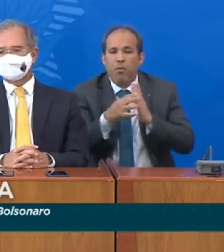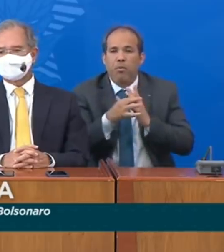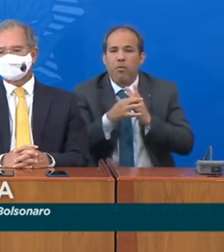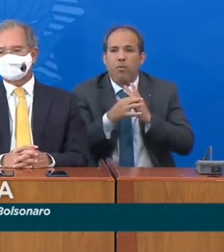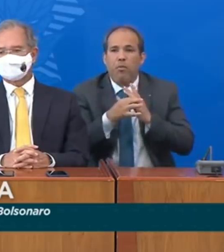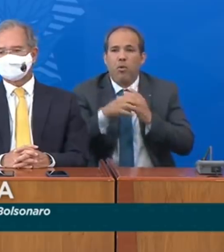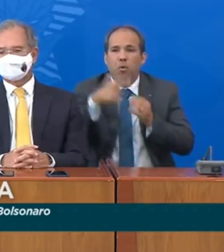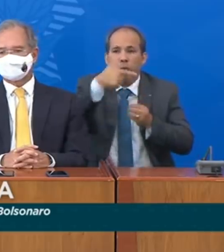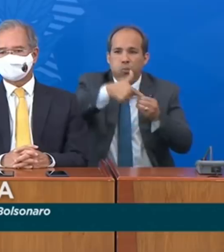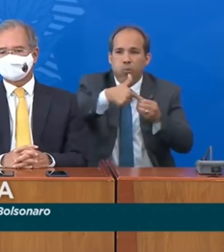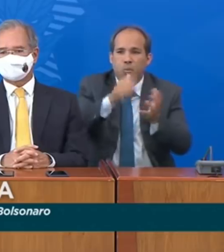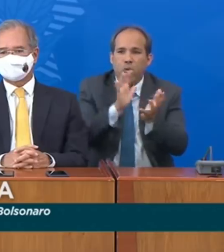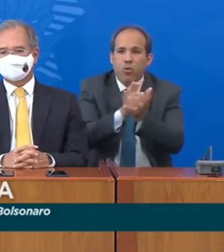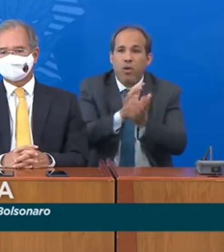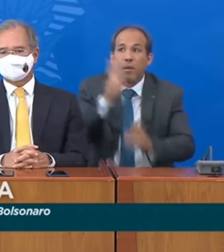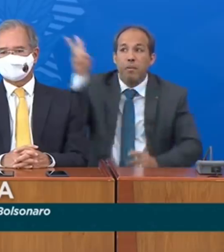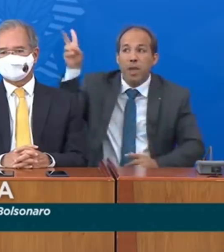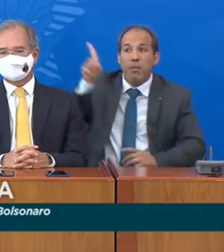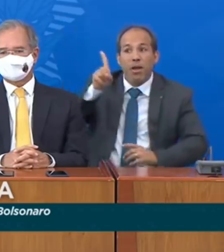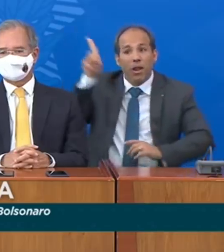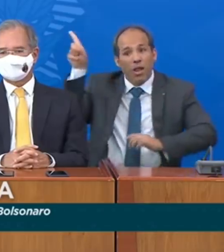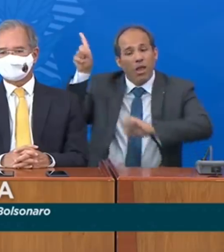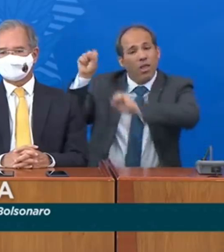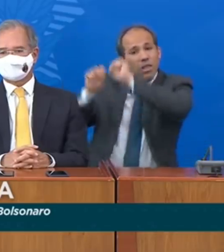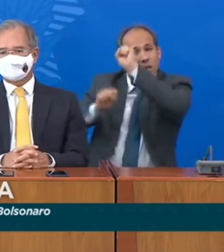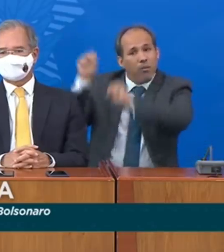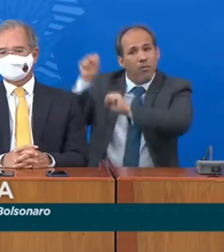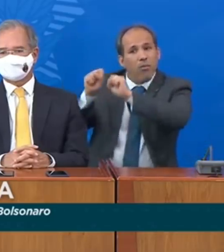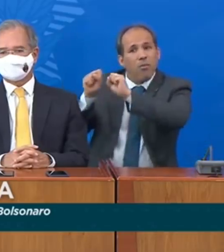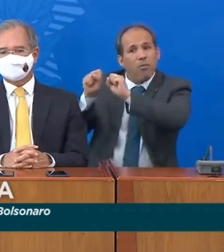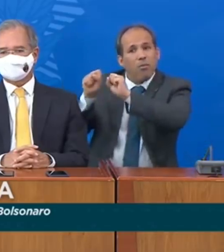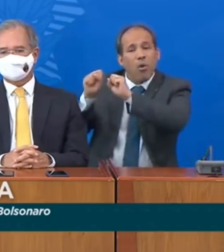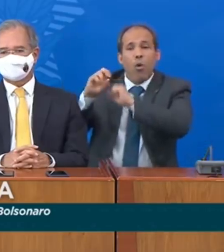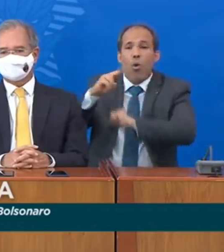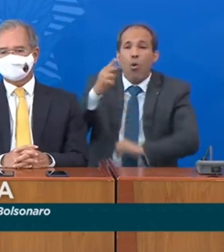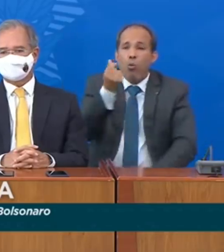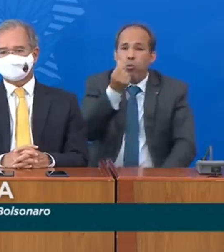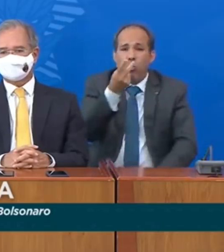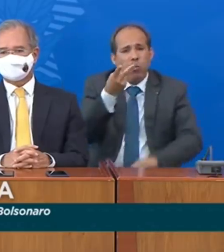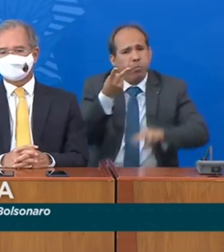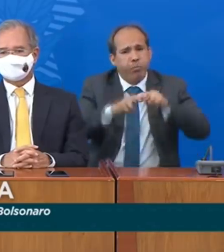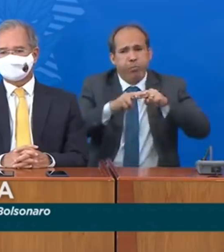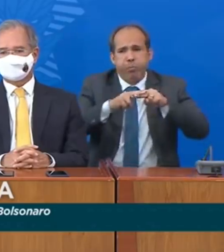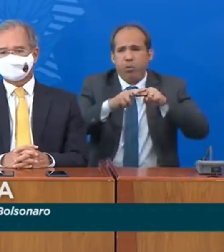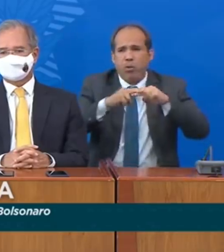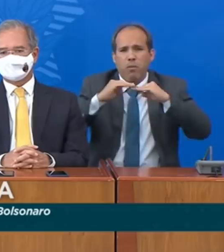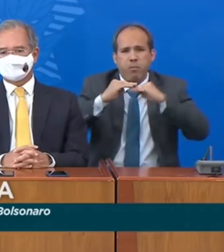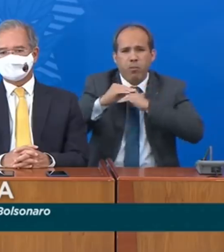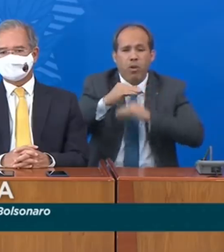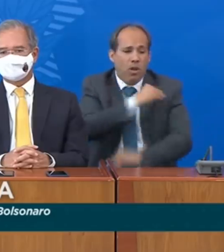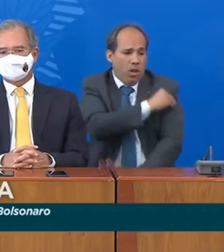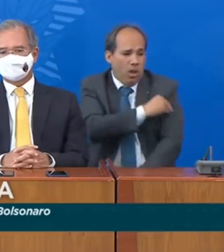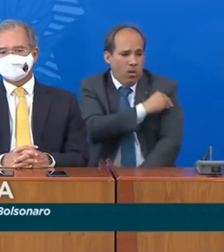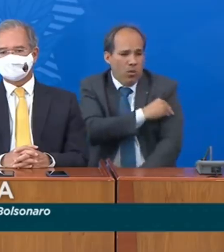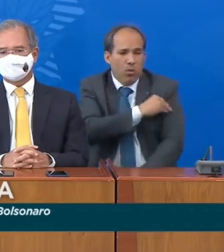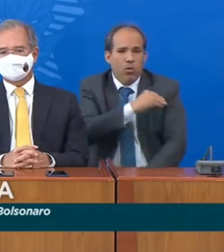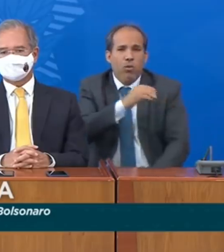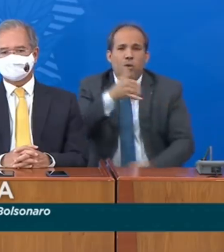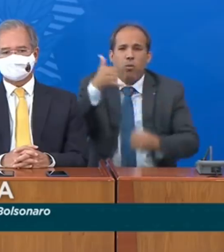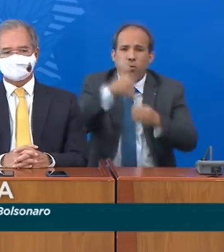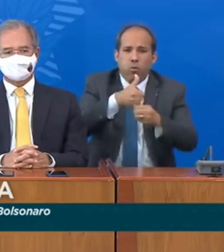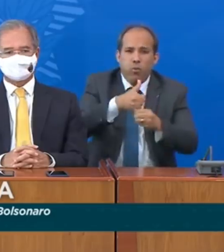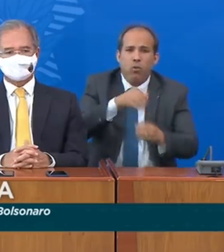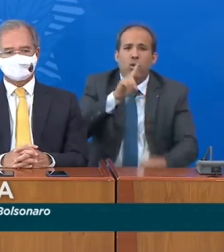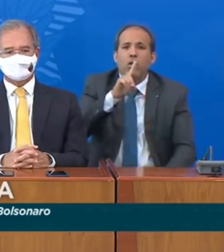do combustível nas refinarias, ou um valor fixo para o álcool, a gasolina e